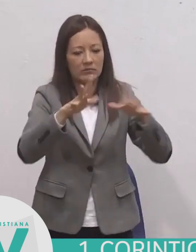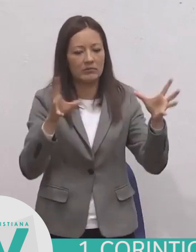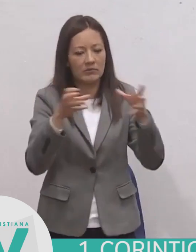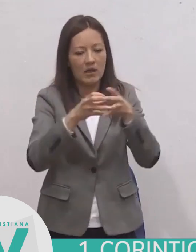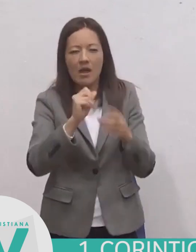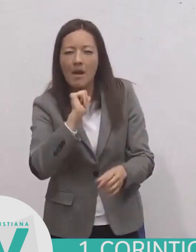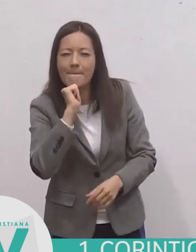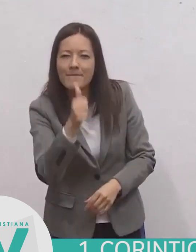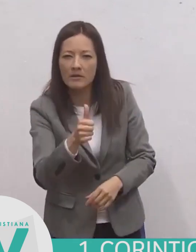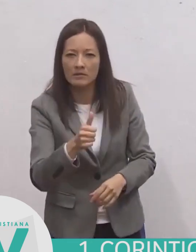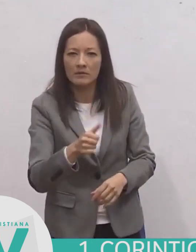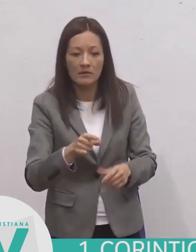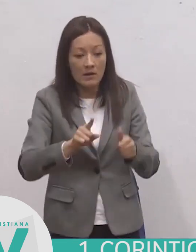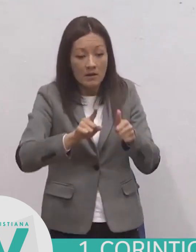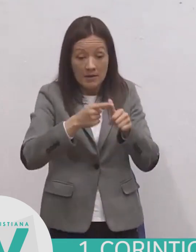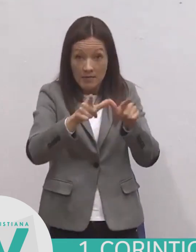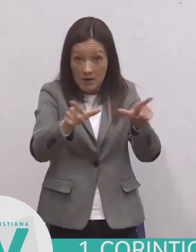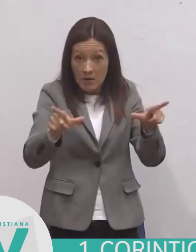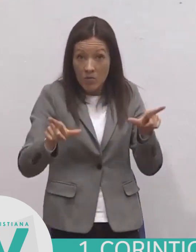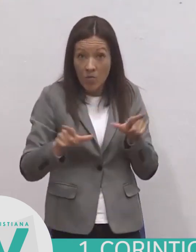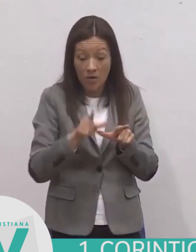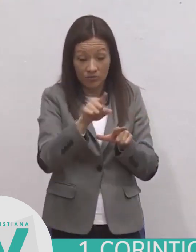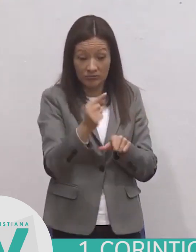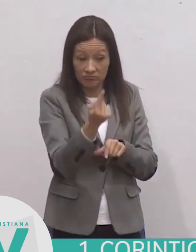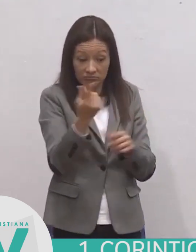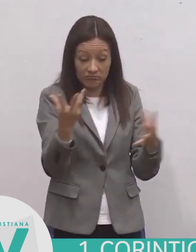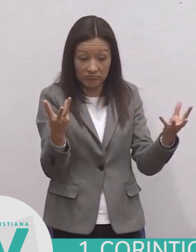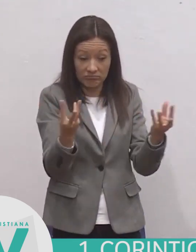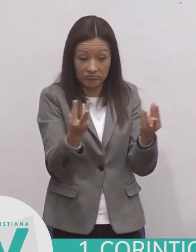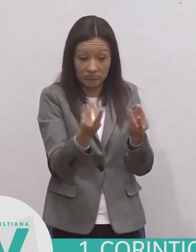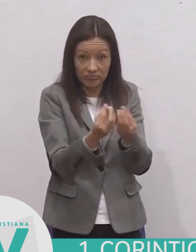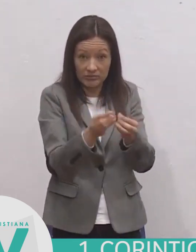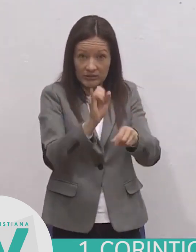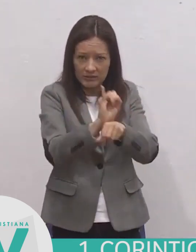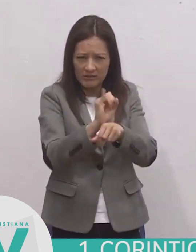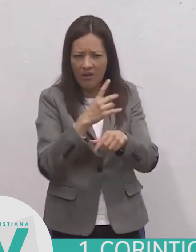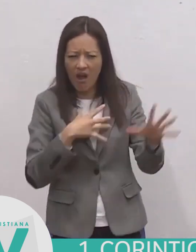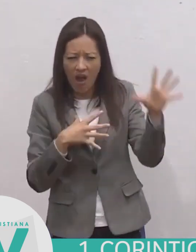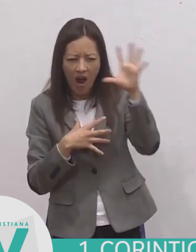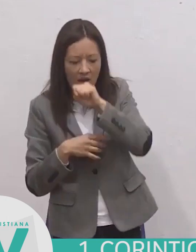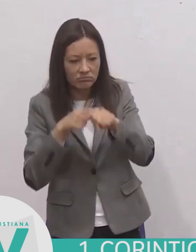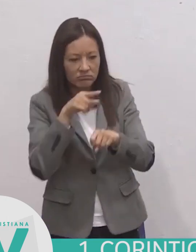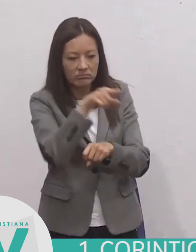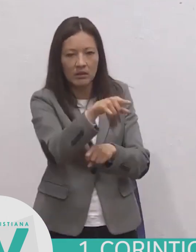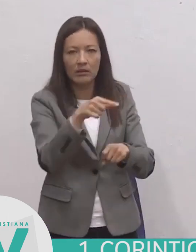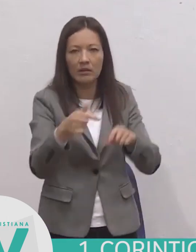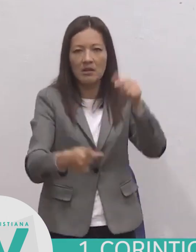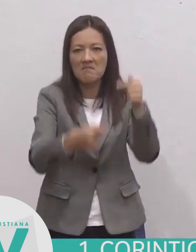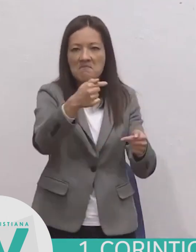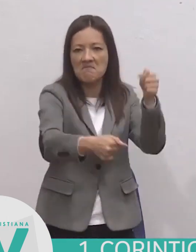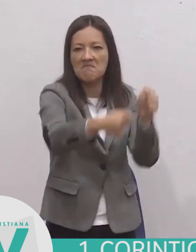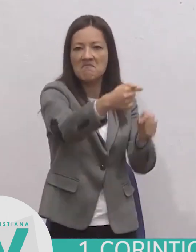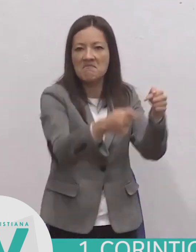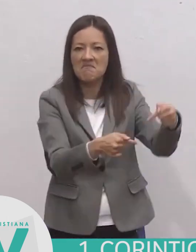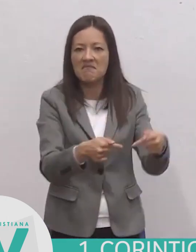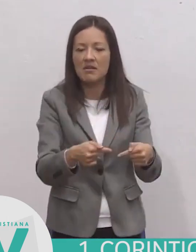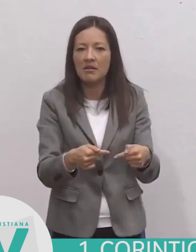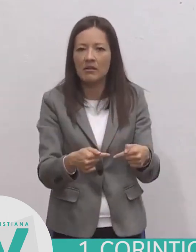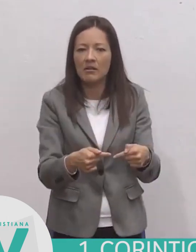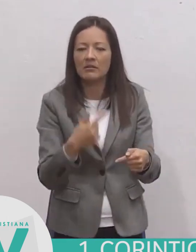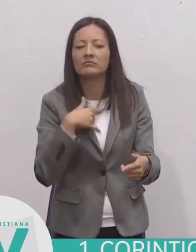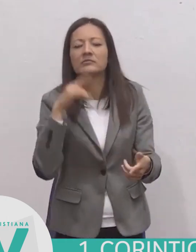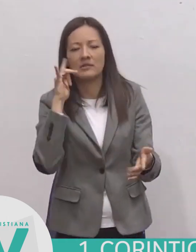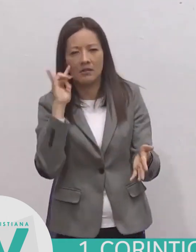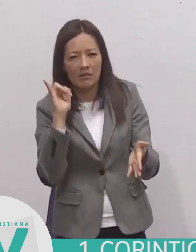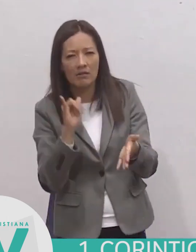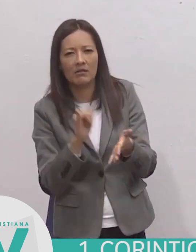lugar, cuando os reunís como iglesia, oigo que hay entre ustedes divisiones y en parte lo creo. Porque es